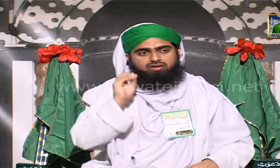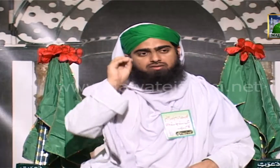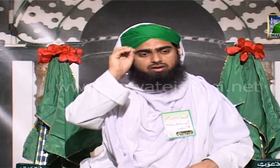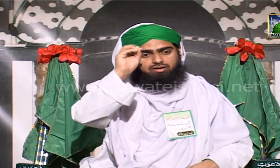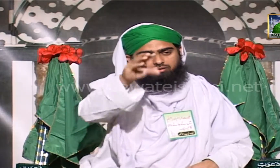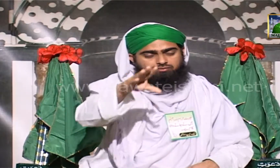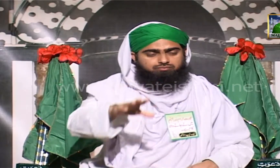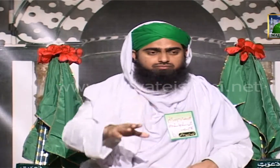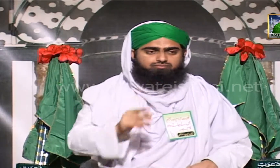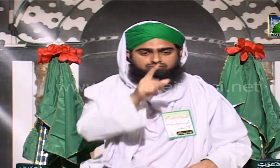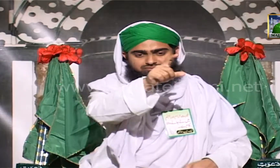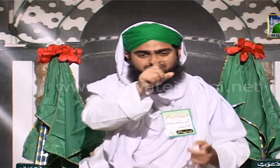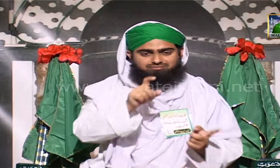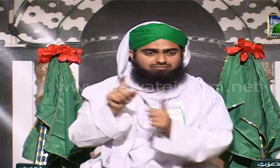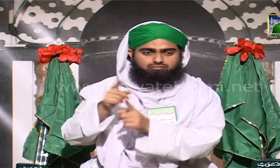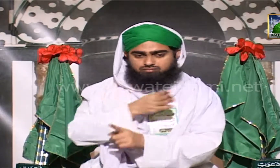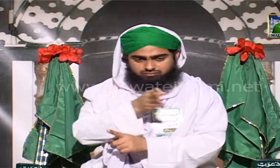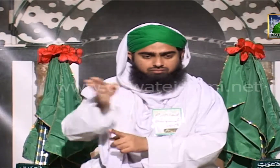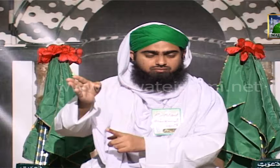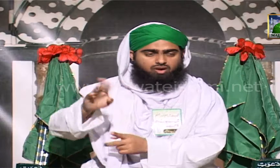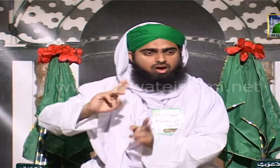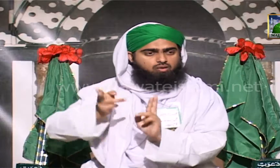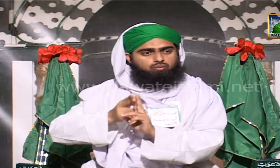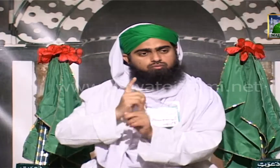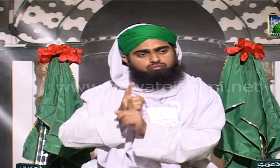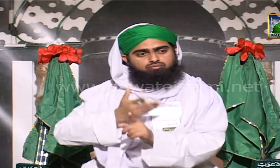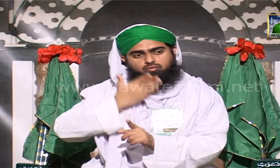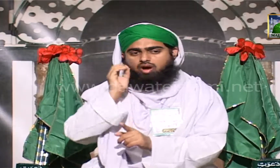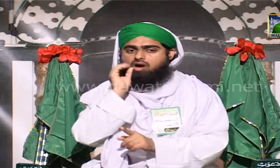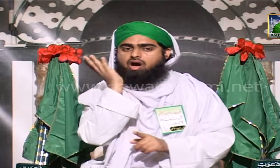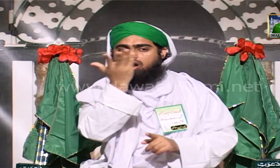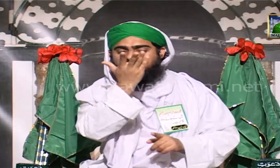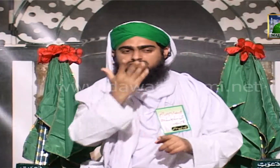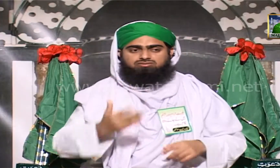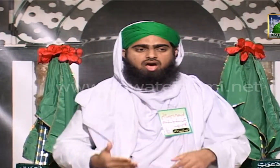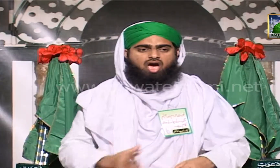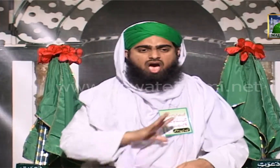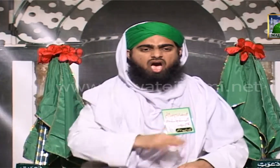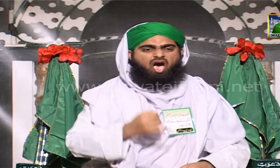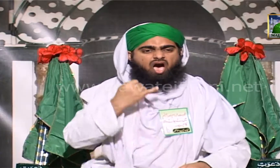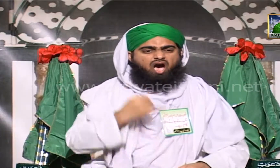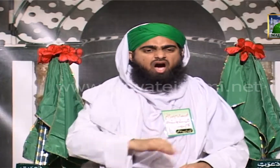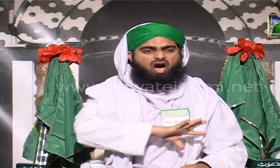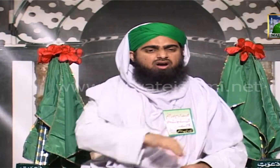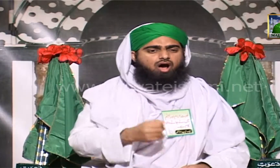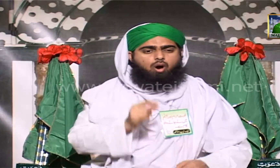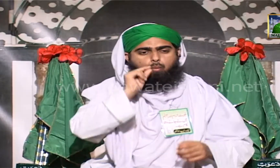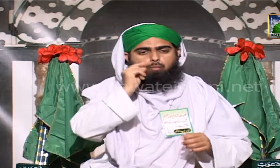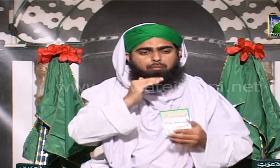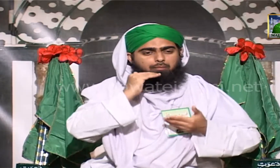کو آگے بڑھا دیا. عورت نے حرام کا بچہ جنا